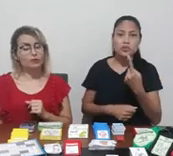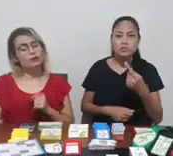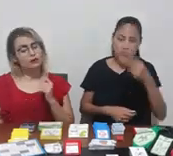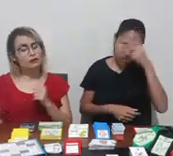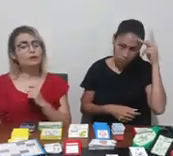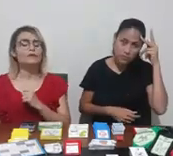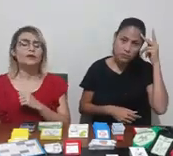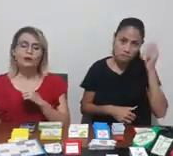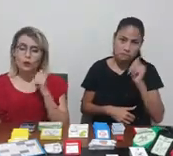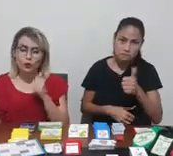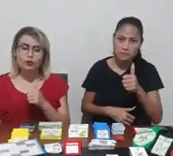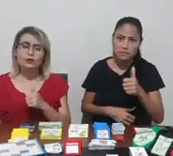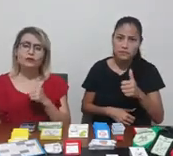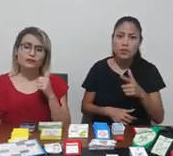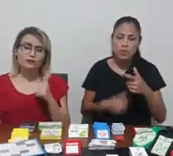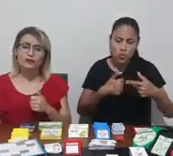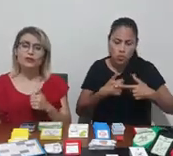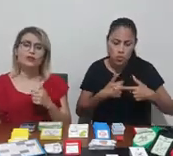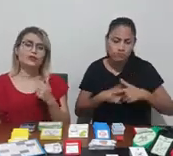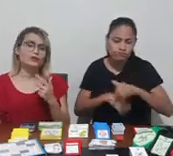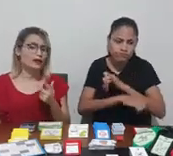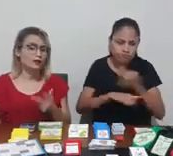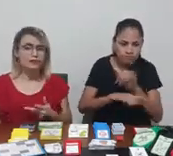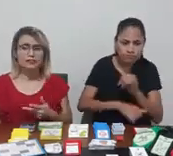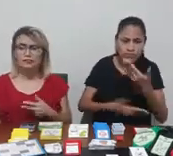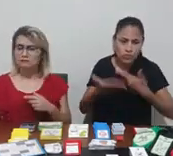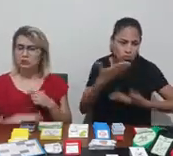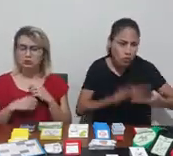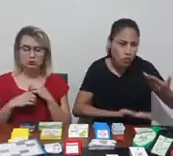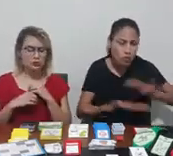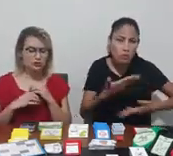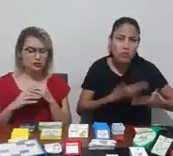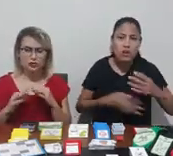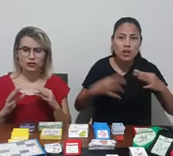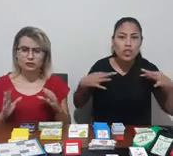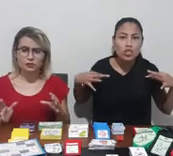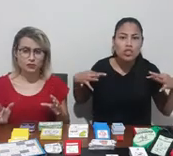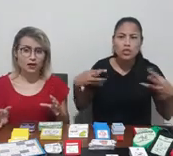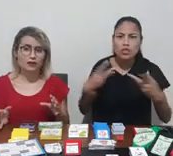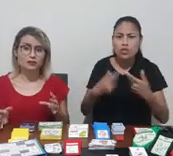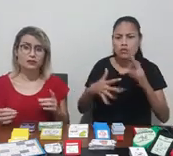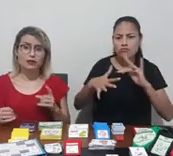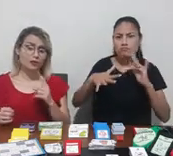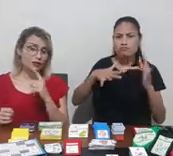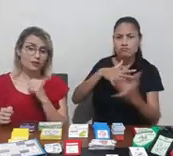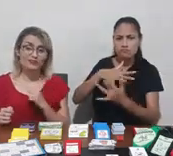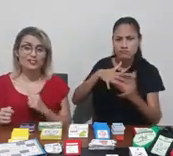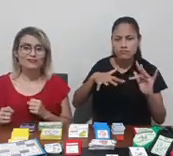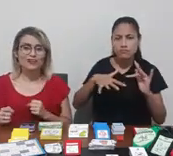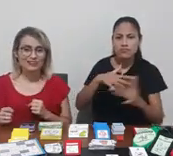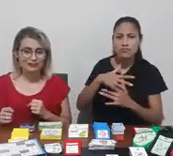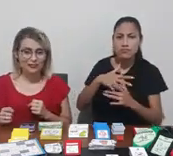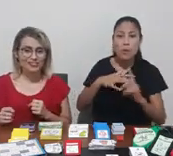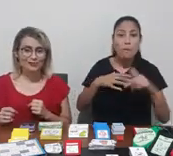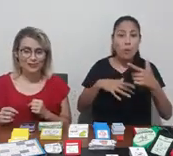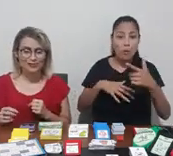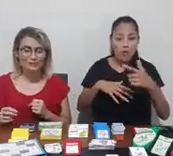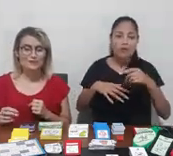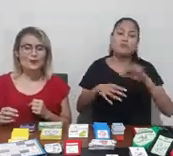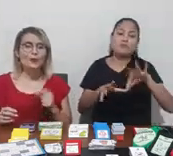pessoas. Então, curta, divulgue, socialize em todas as suas redes sociais e em breve a gente vai estar